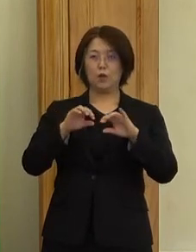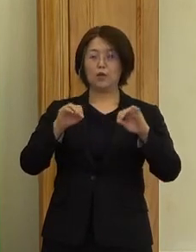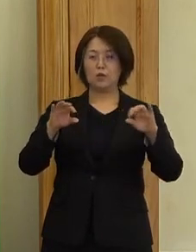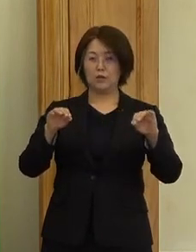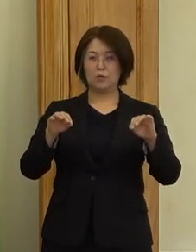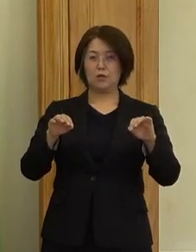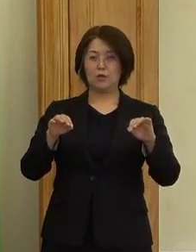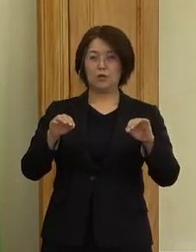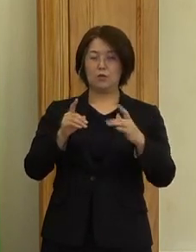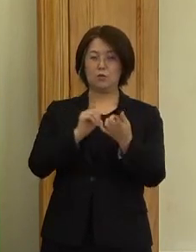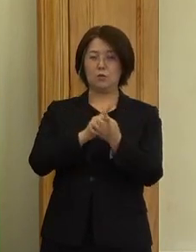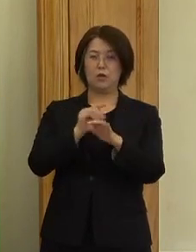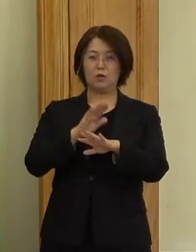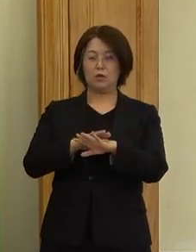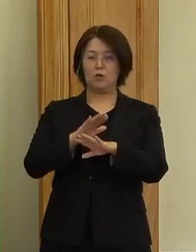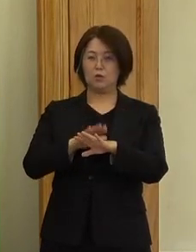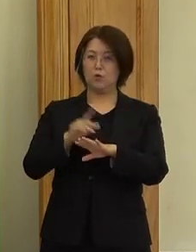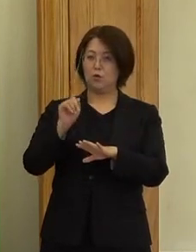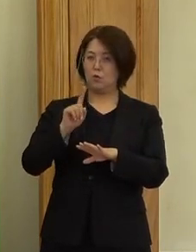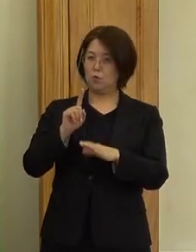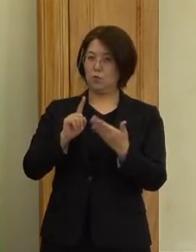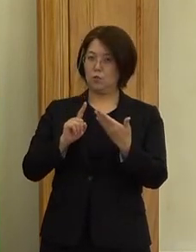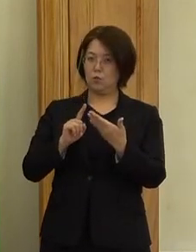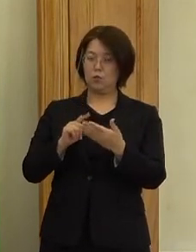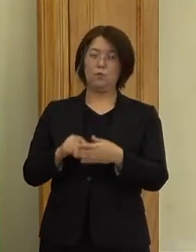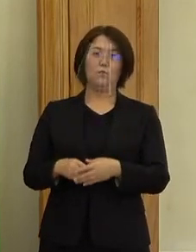需要喚起対策はどのようなことをお考えなんでしょうか。